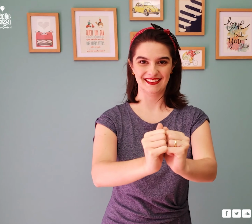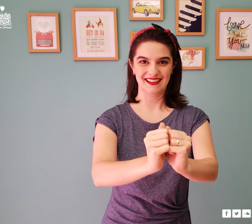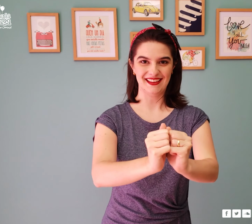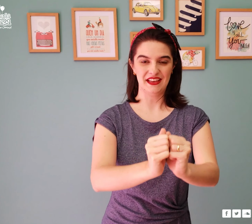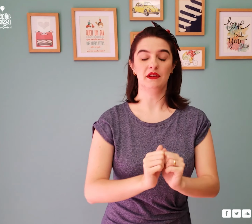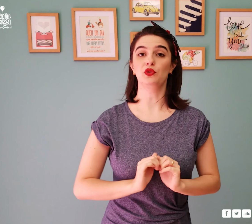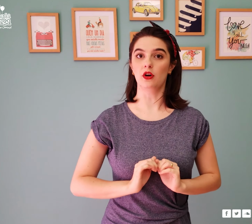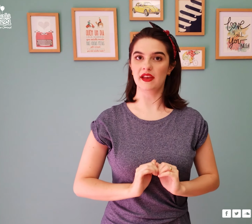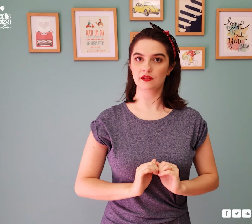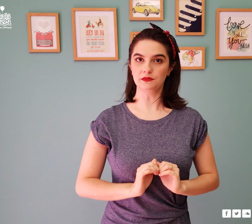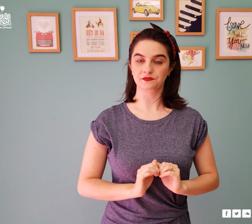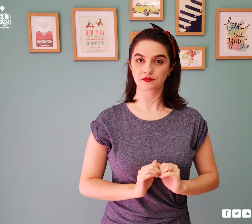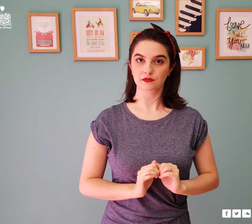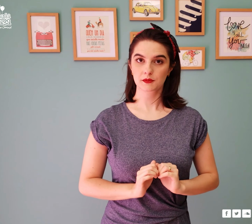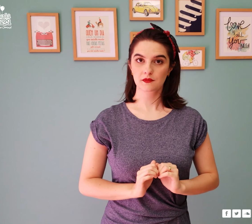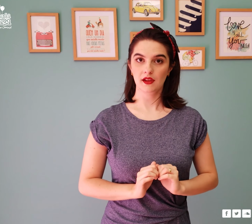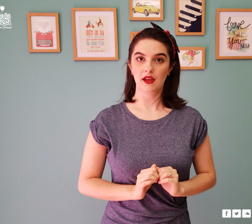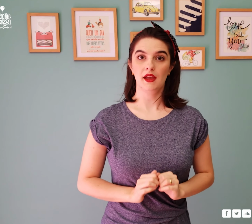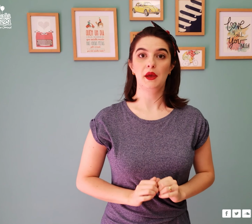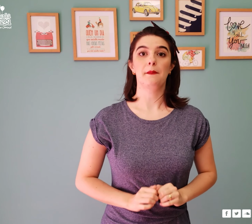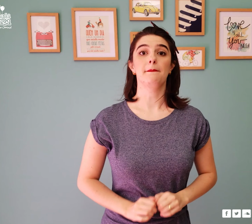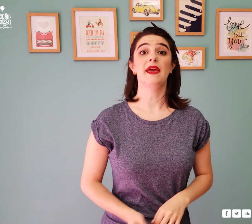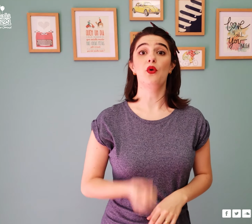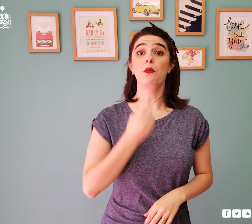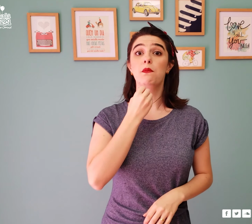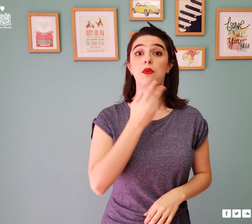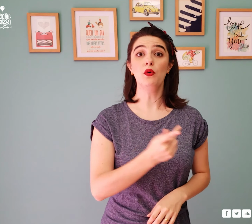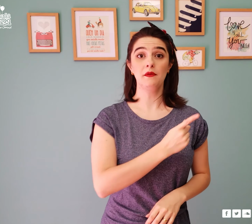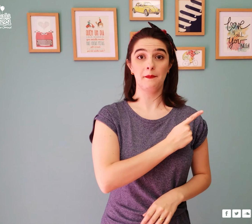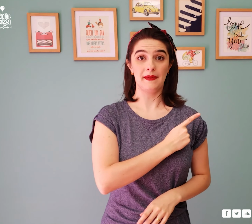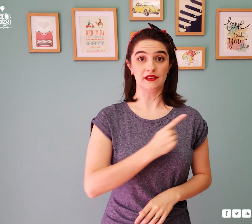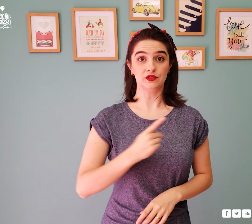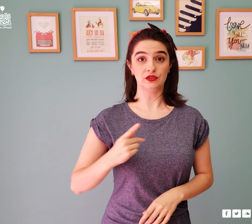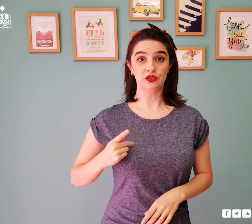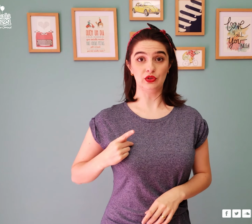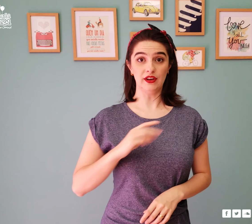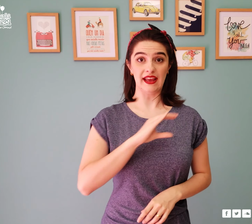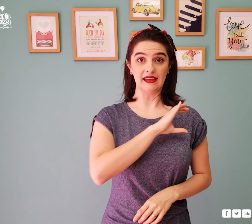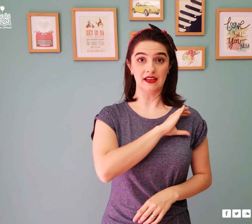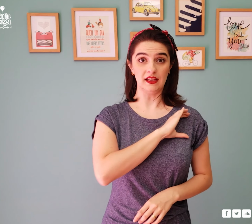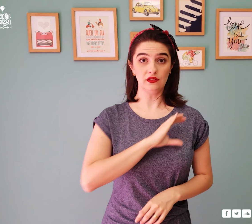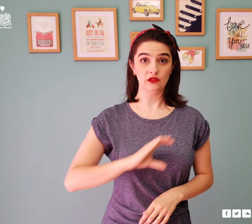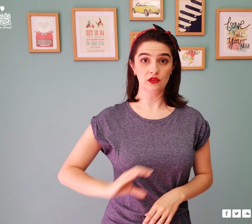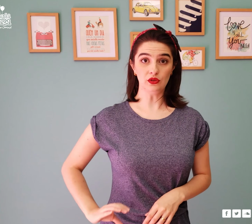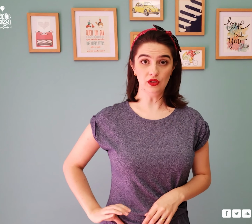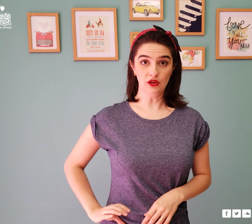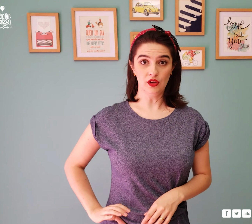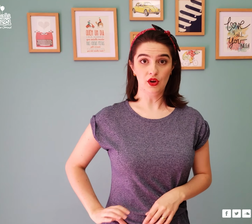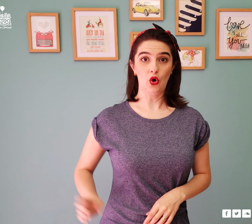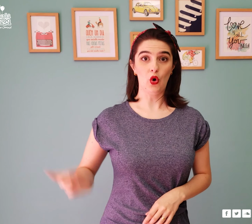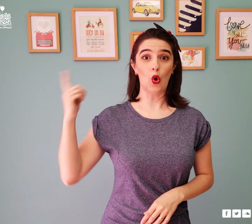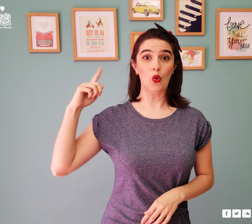Vamos do começo? Meu bom pastor é Cristo. Com